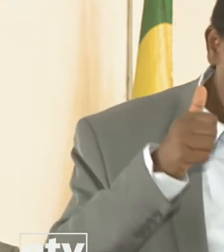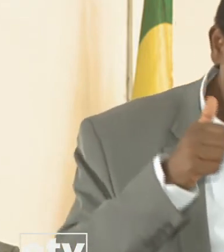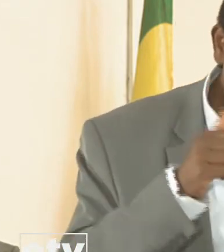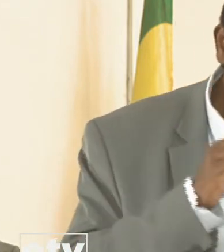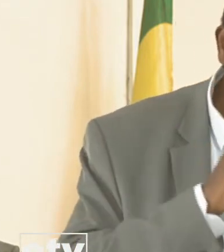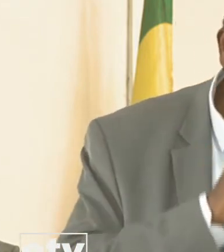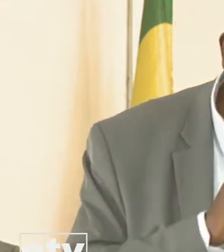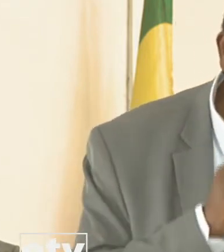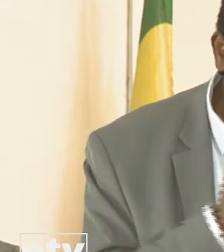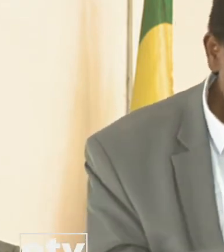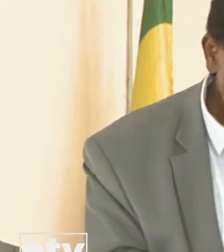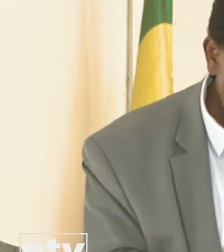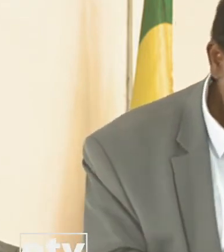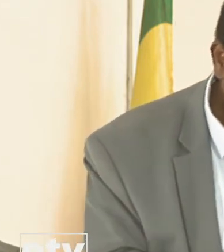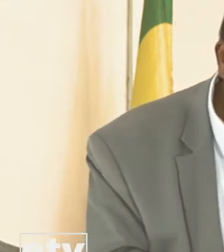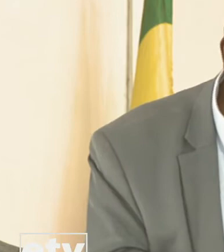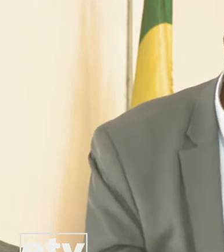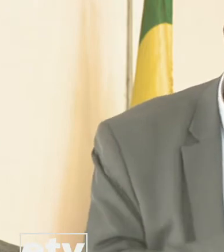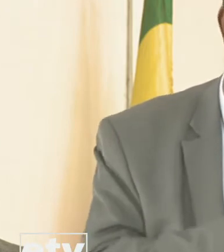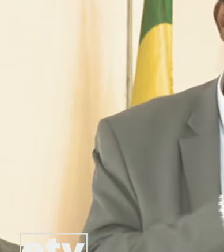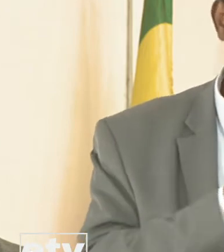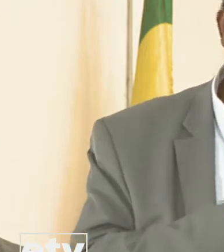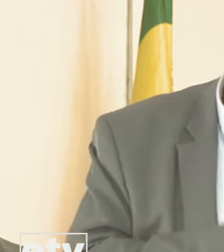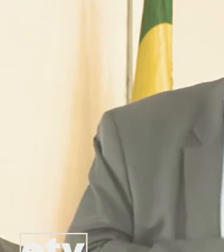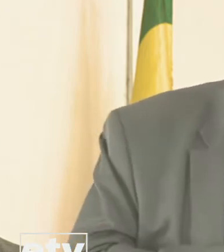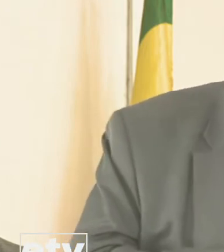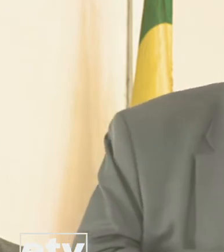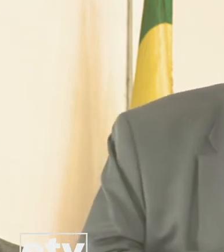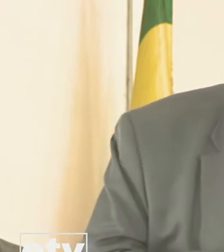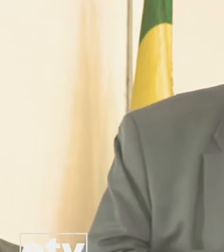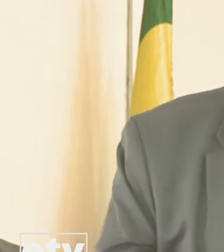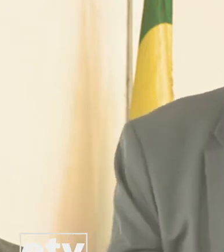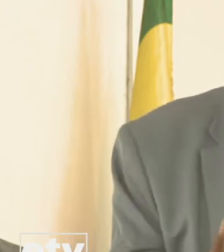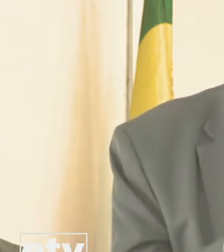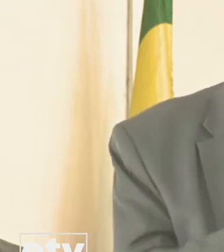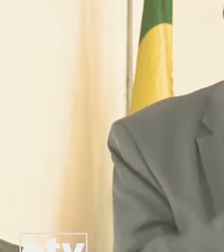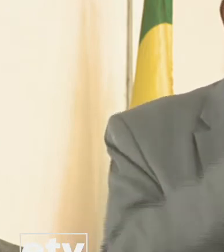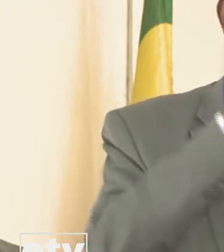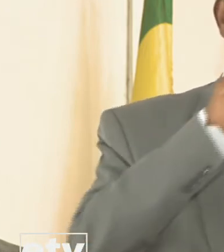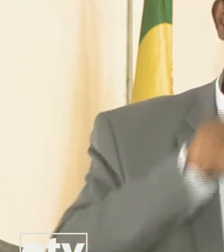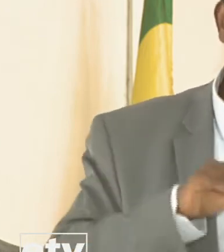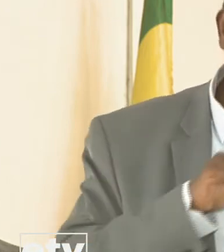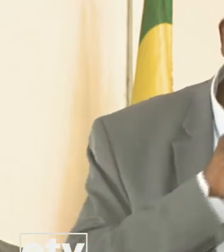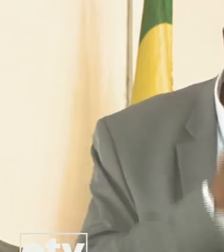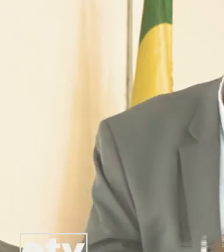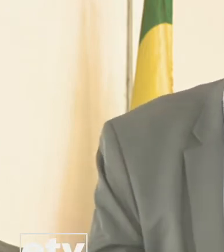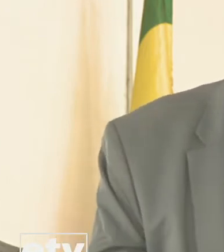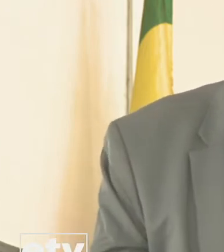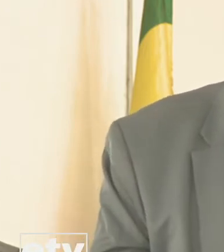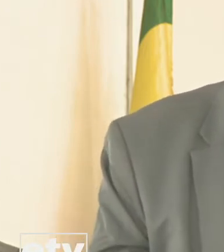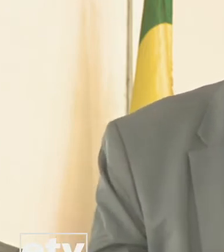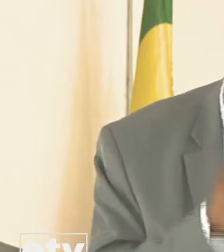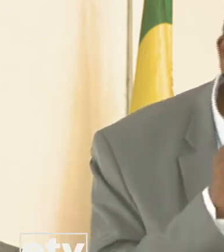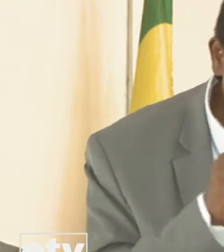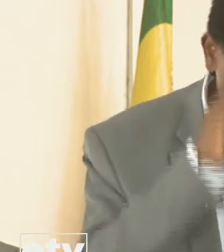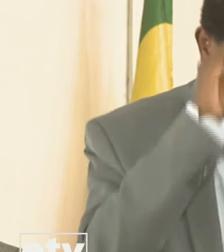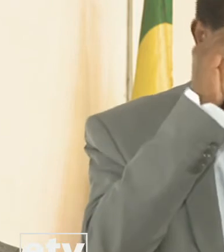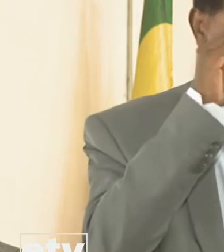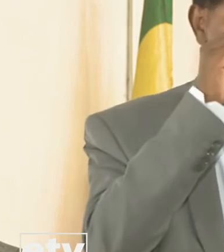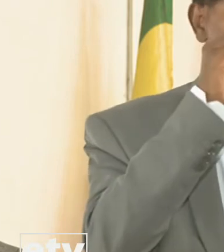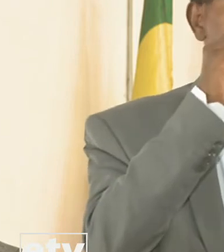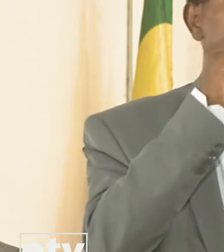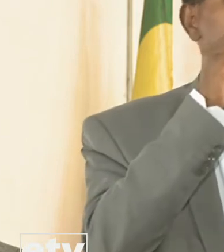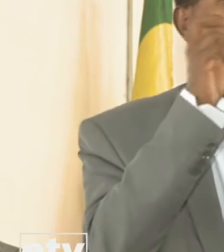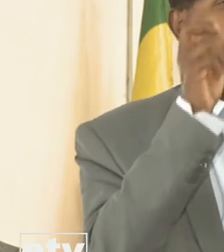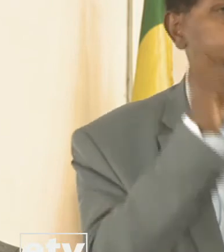ሌሎች የጸጥታ ኃይሎች ጋር በተለያዩ ጊዜ በመገናኘታችሁ አልቀርም። እንደ ማንኛውም